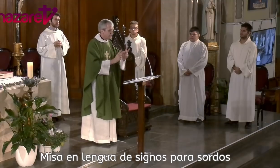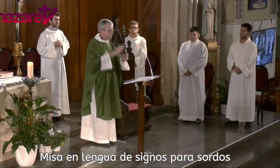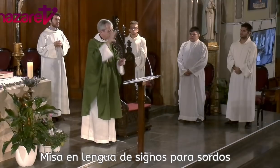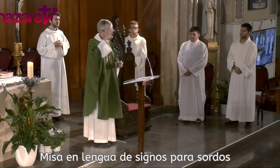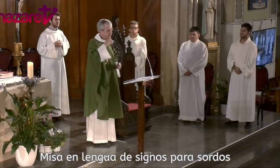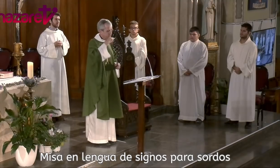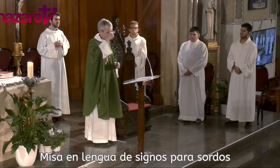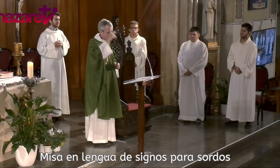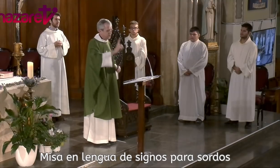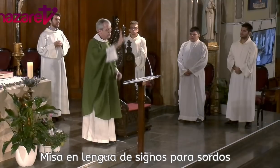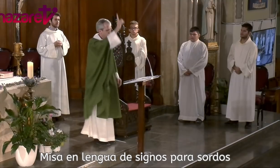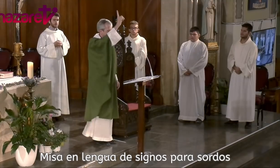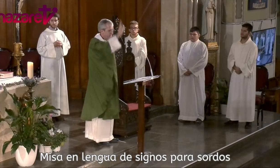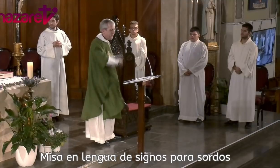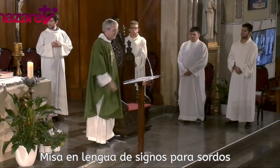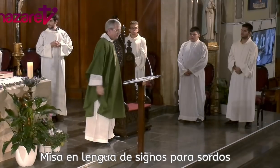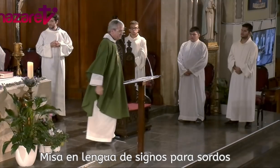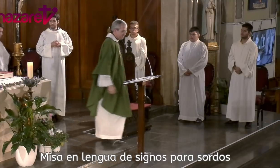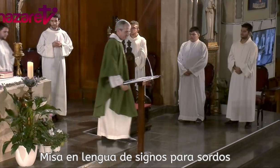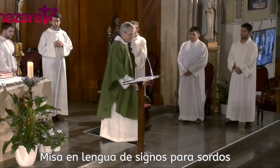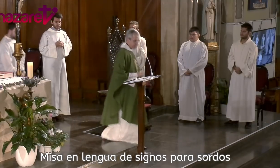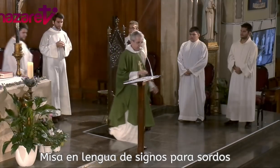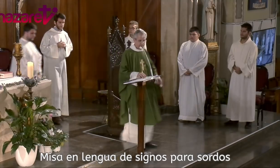diciendo: escúchanos, Padre.